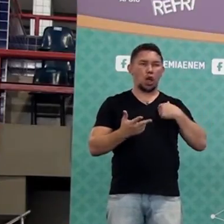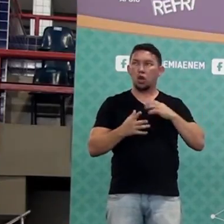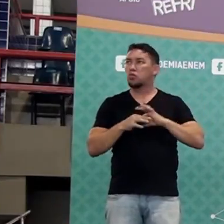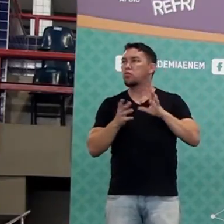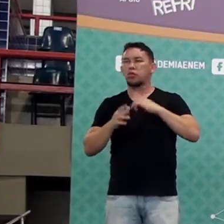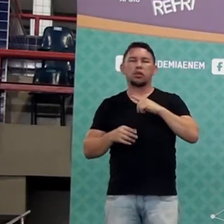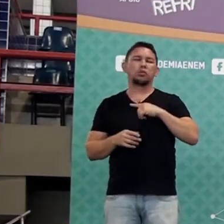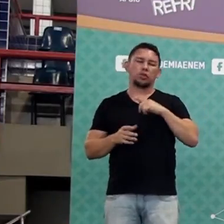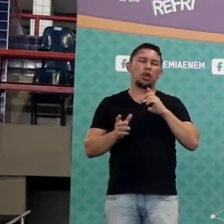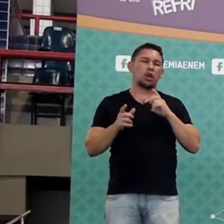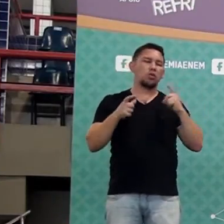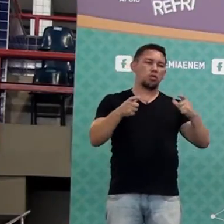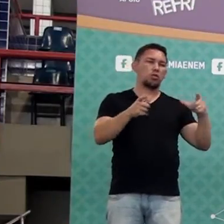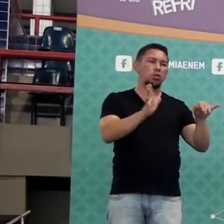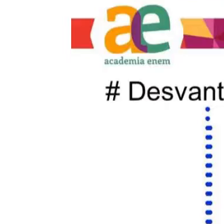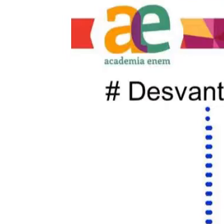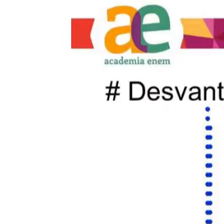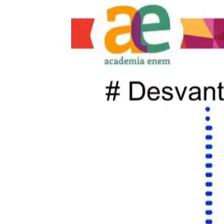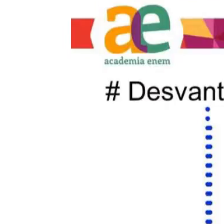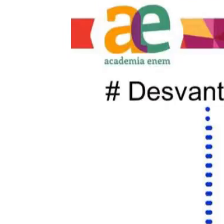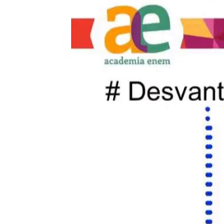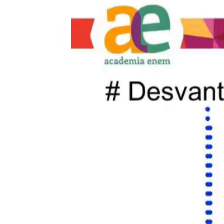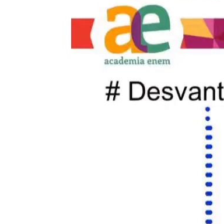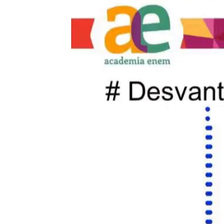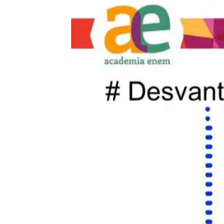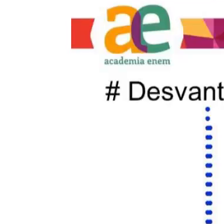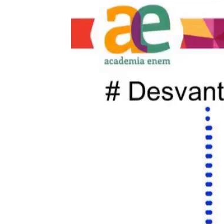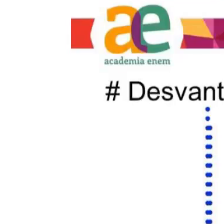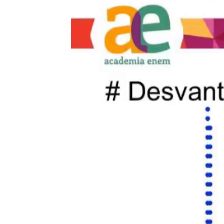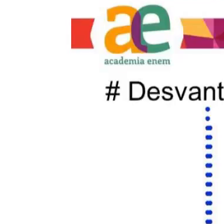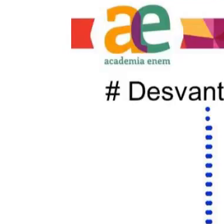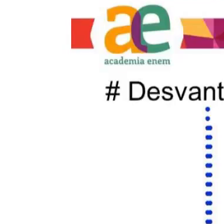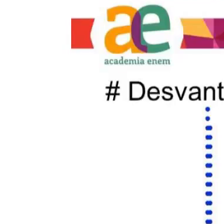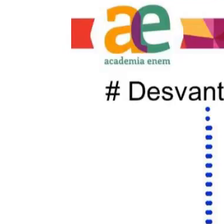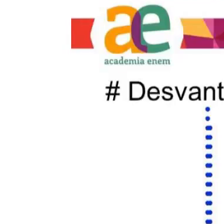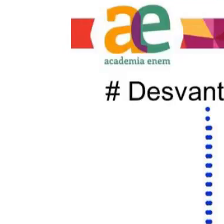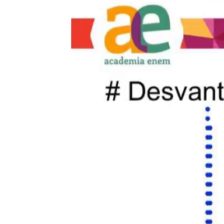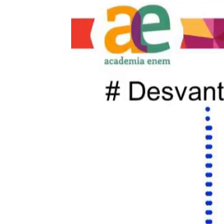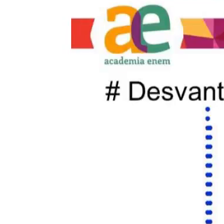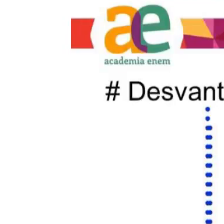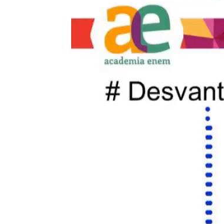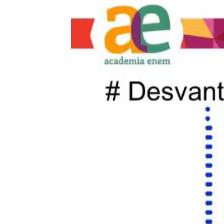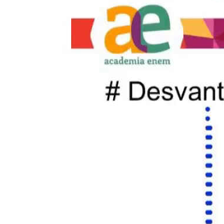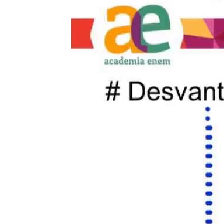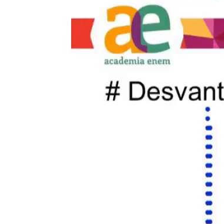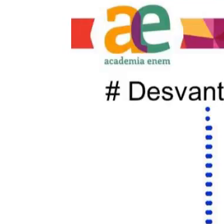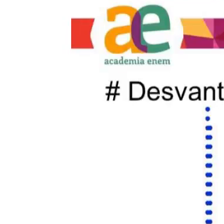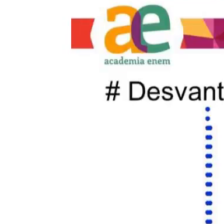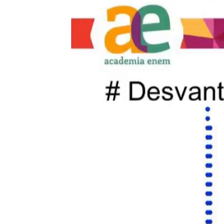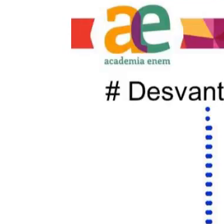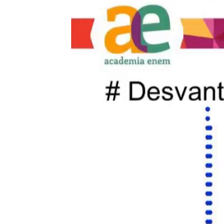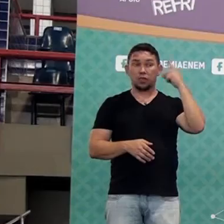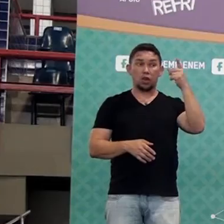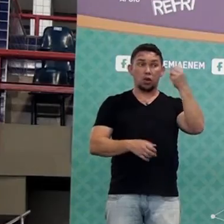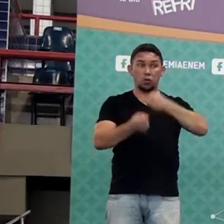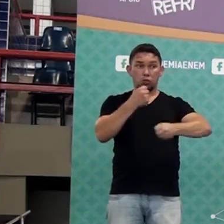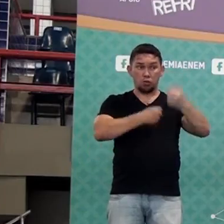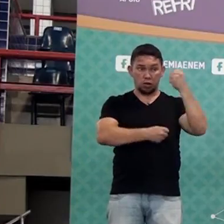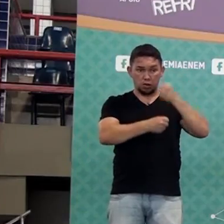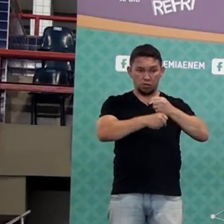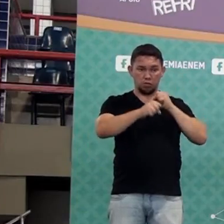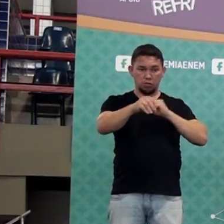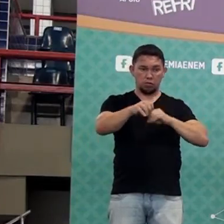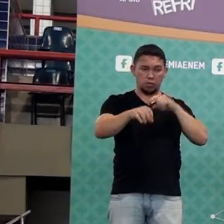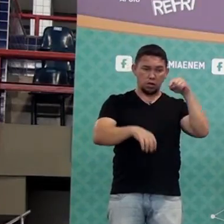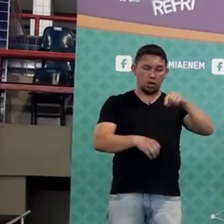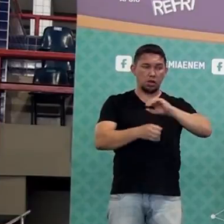dessa energia eólica. Segunda desvantagem, poluição sonora. No ano passado, quando eu dei essa aula aqui